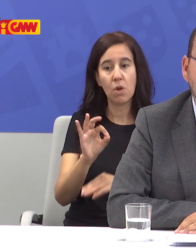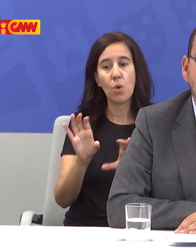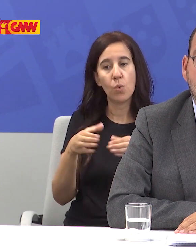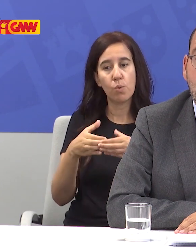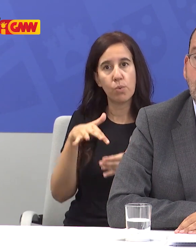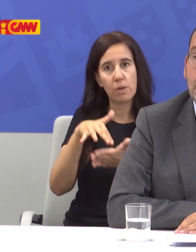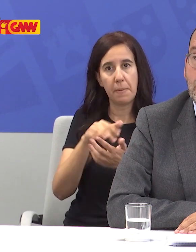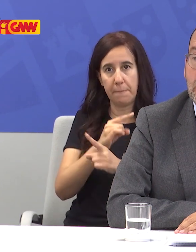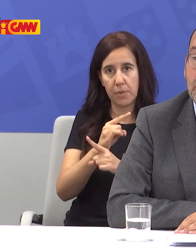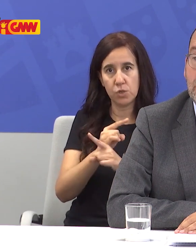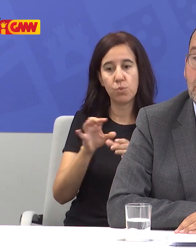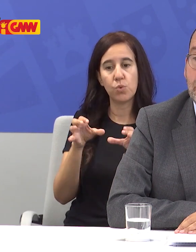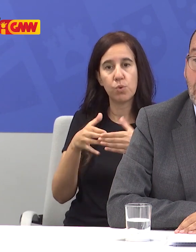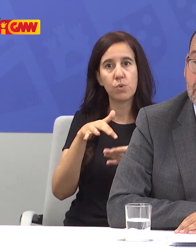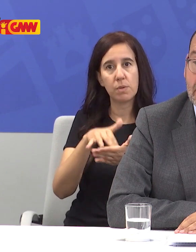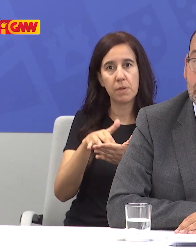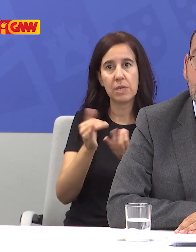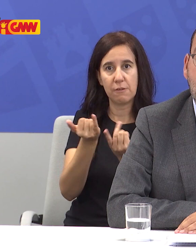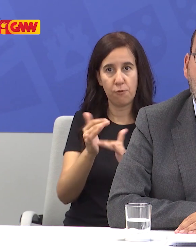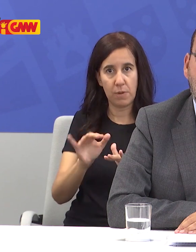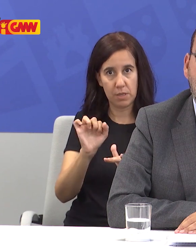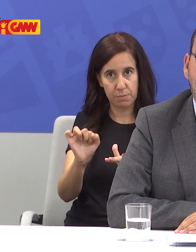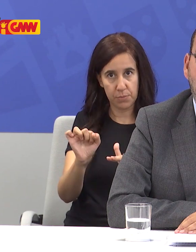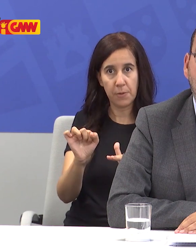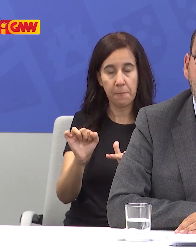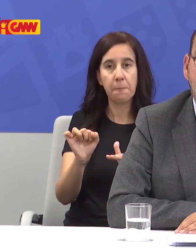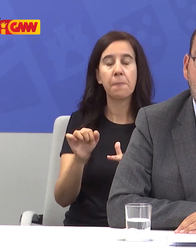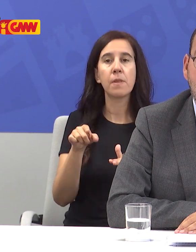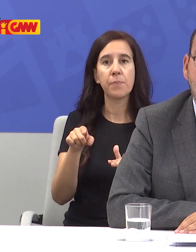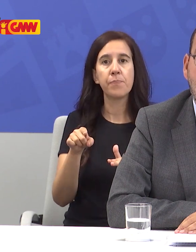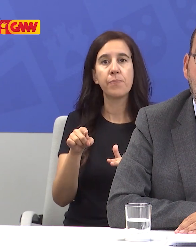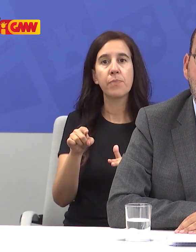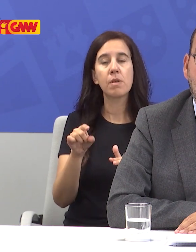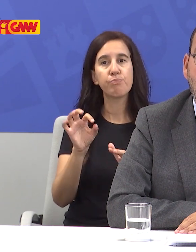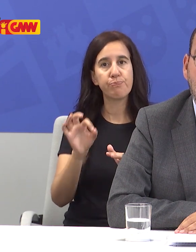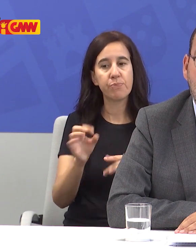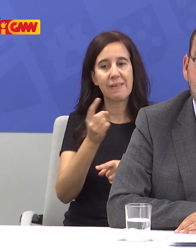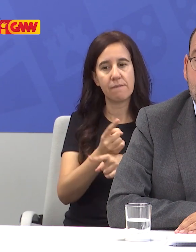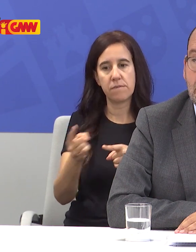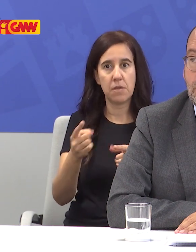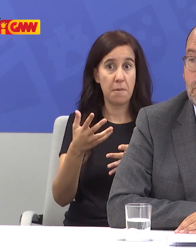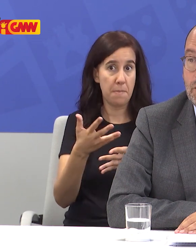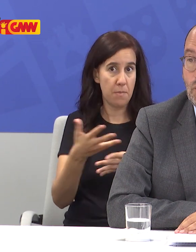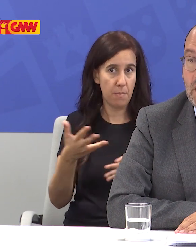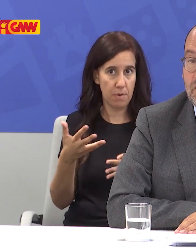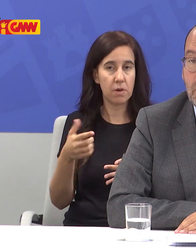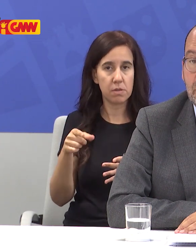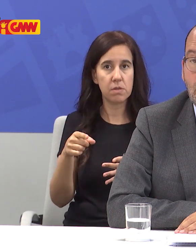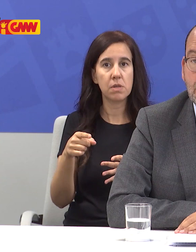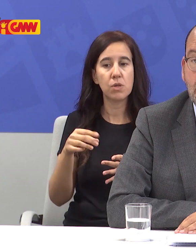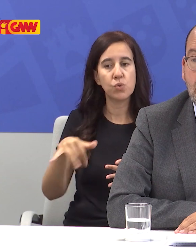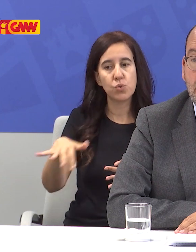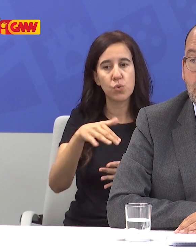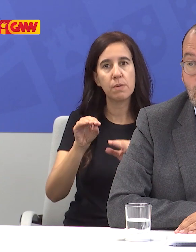de recrutamento, são do grupo de recrutamento de informática, concentrados, a maior parte, no quadro de